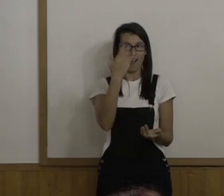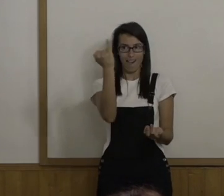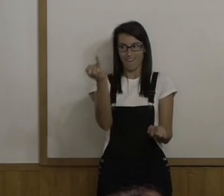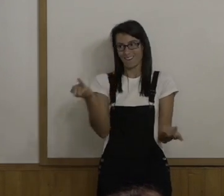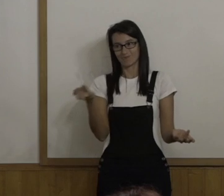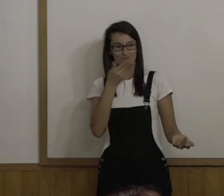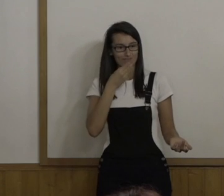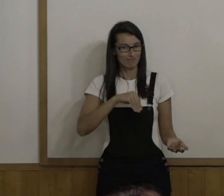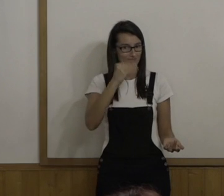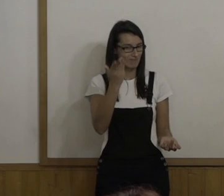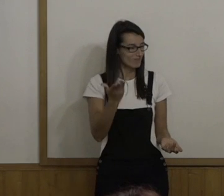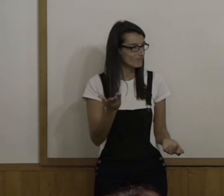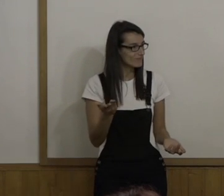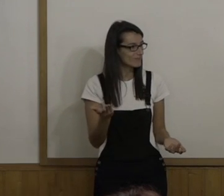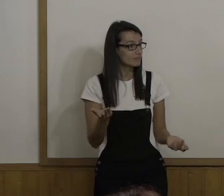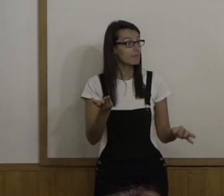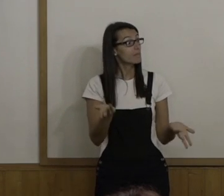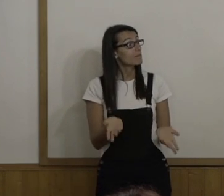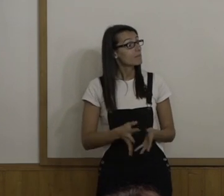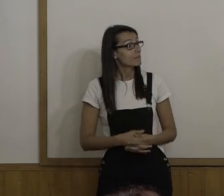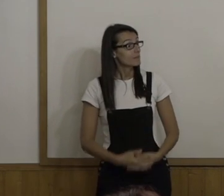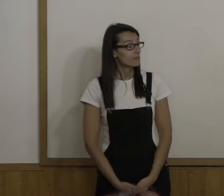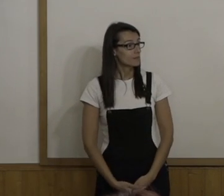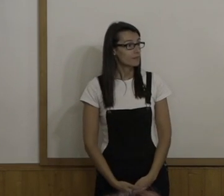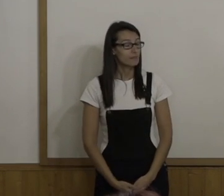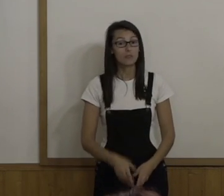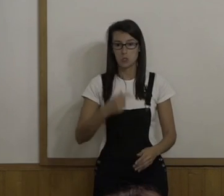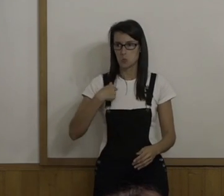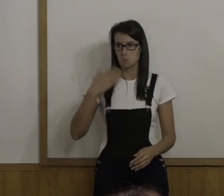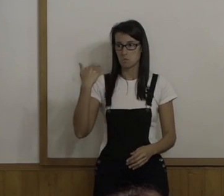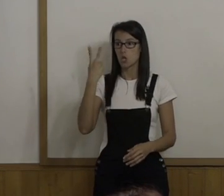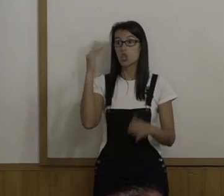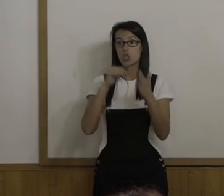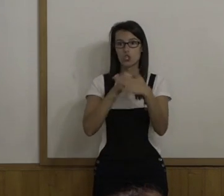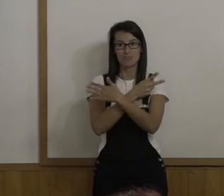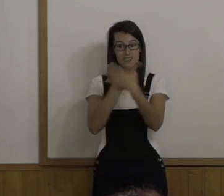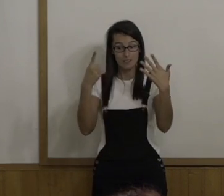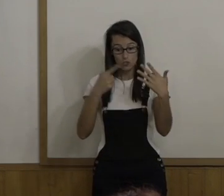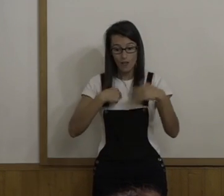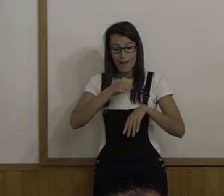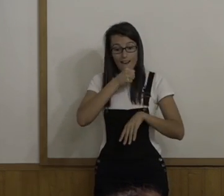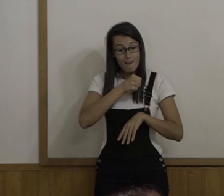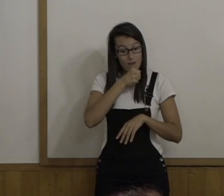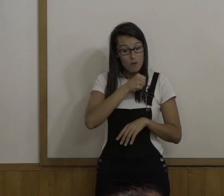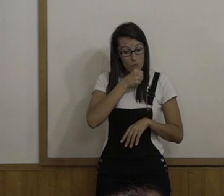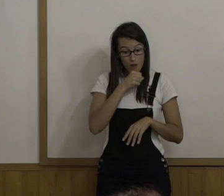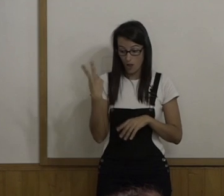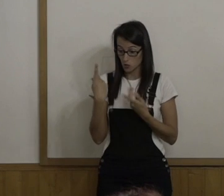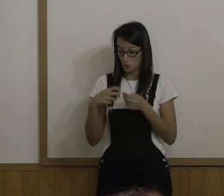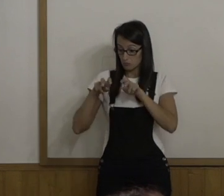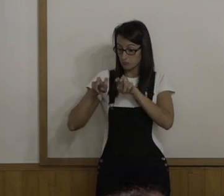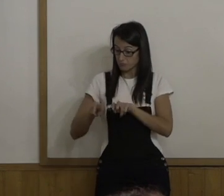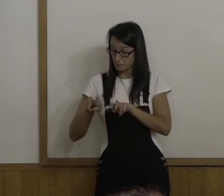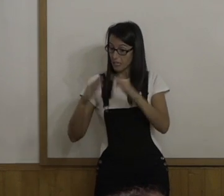que estaba yo con mi abuela, al lado de la casa donde ella nació,